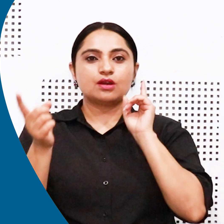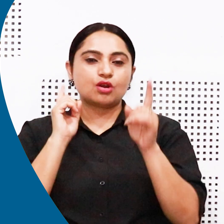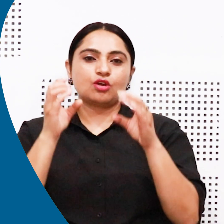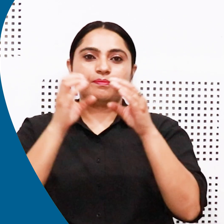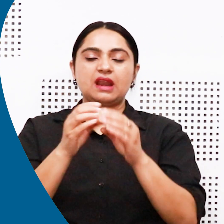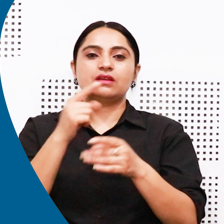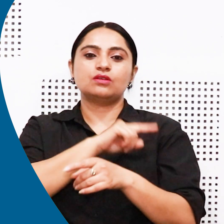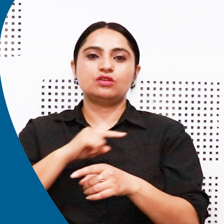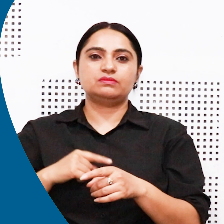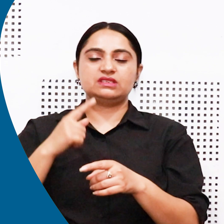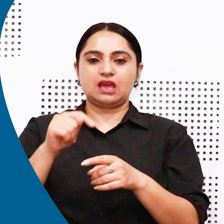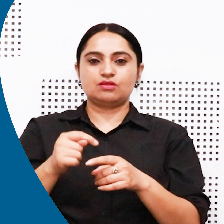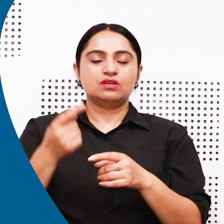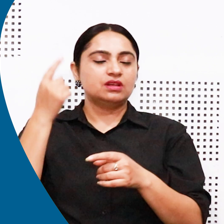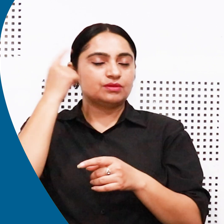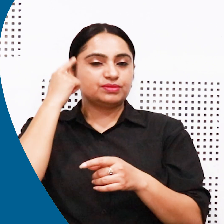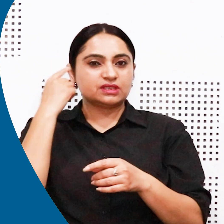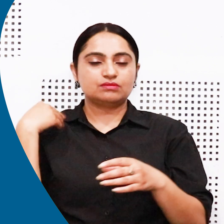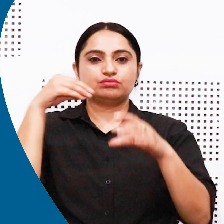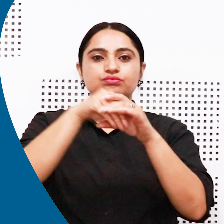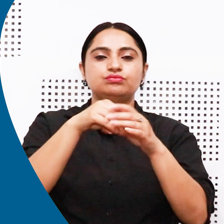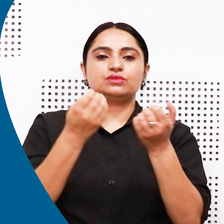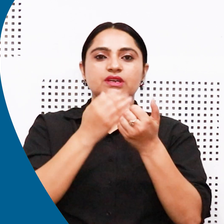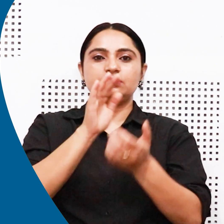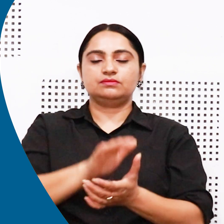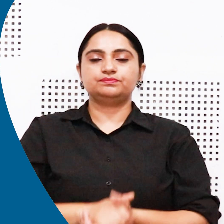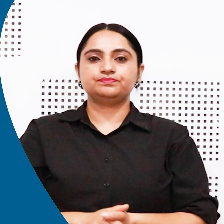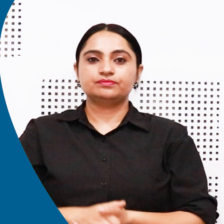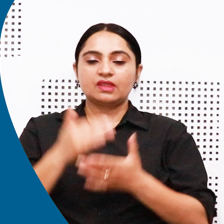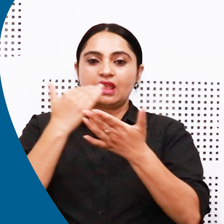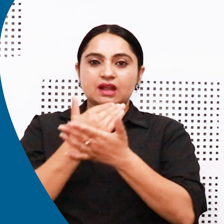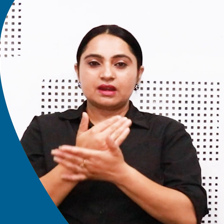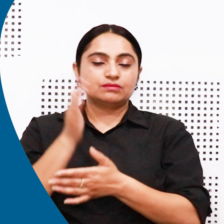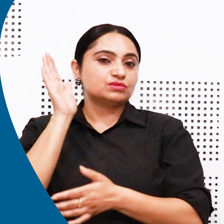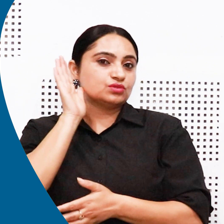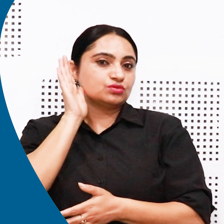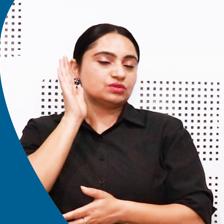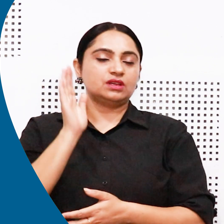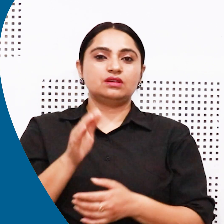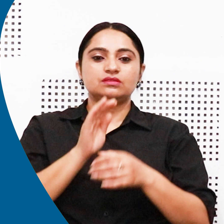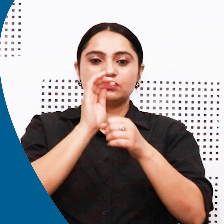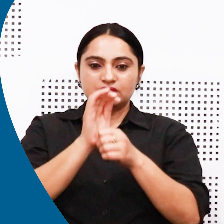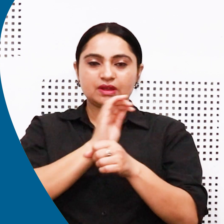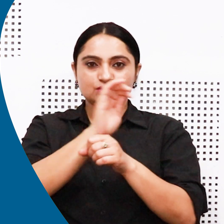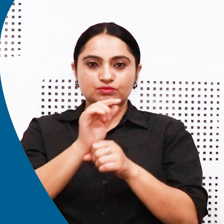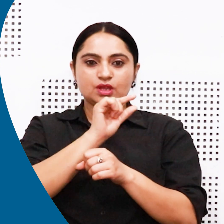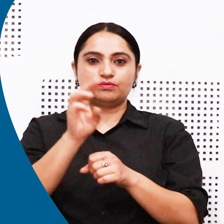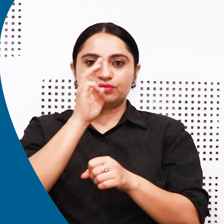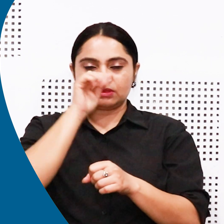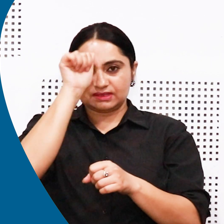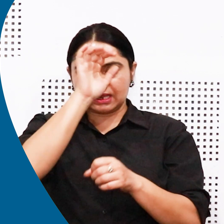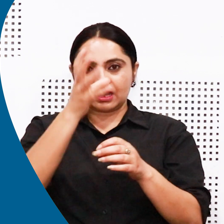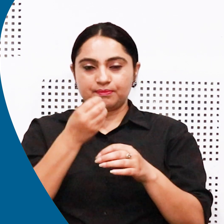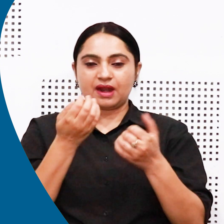नगरपालिकाका कर्मचारीको विचार समावेश गर्ने गरिएको छ। कार्यक्रम सुनेर नै सेवा सुविधाका बारेमा जानकारी